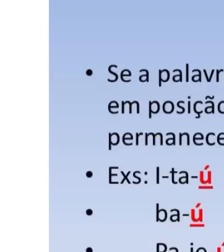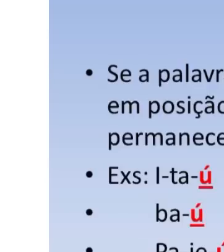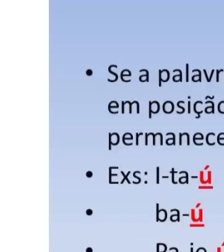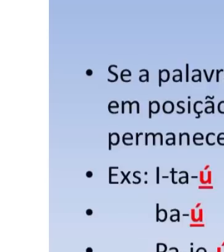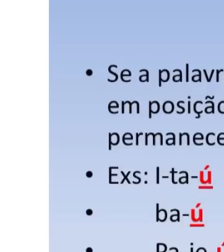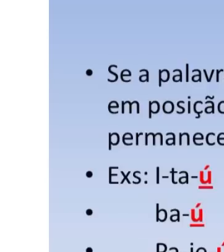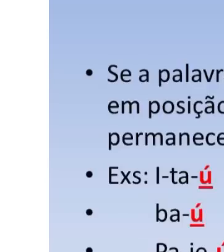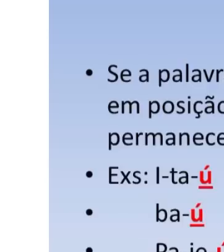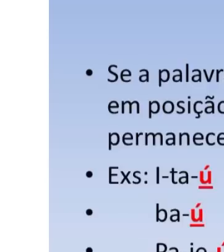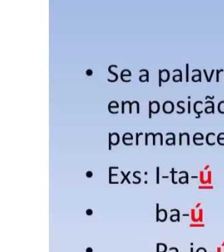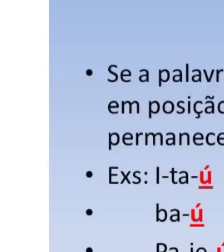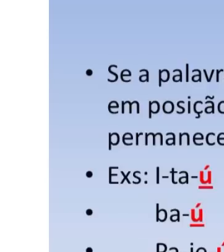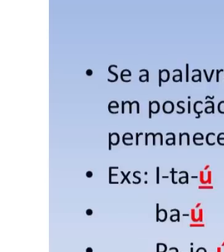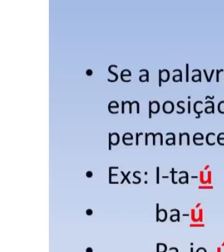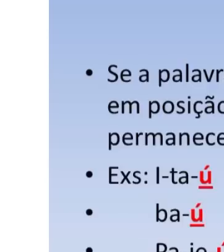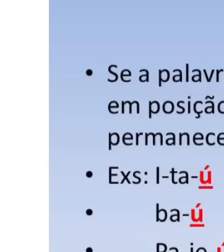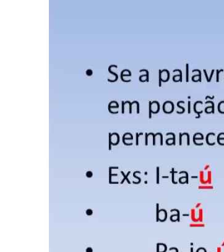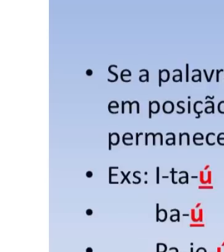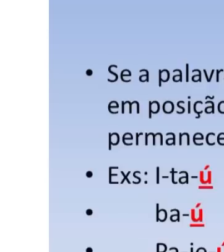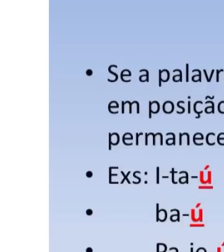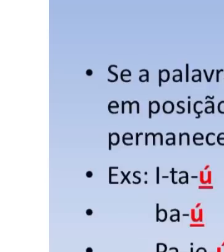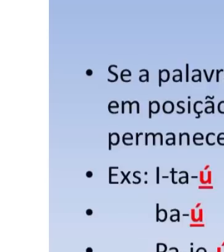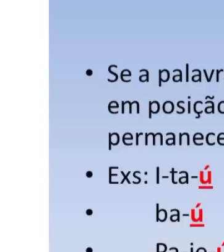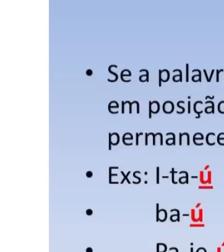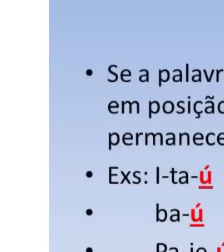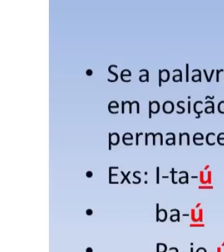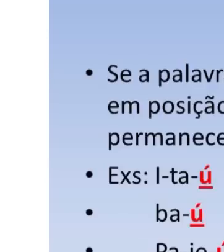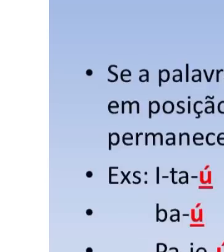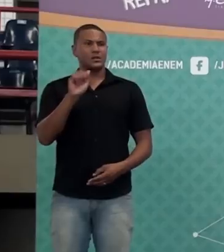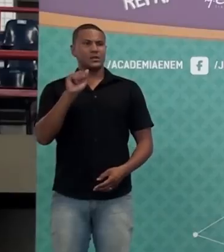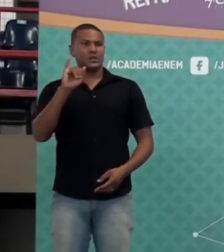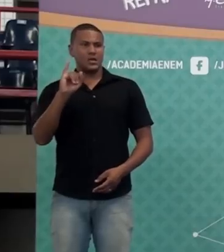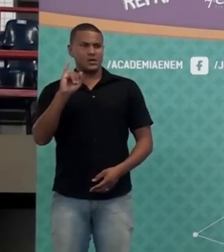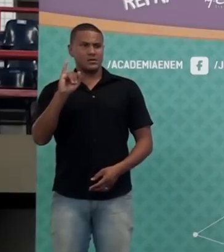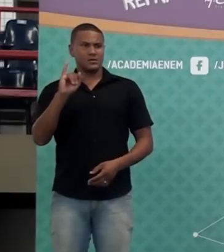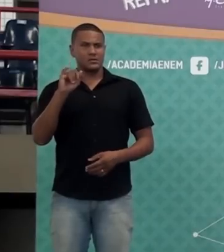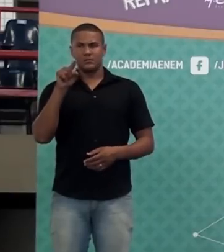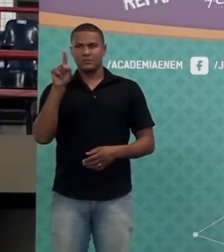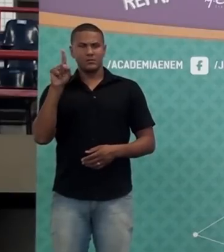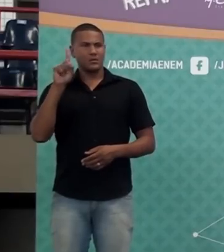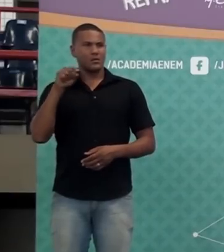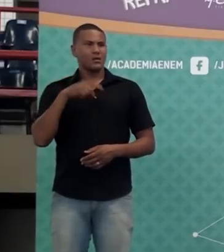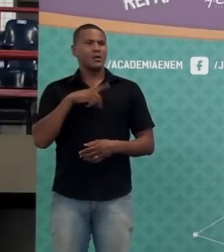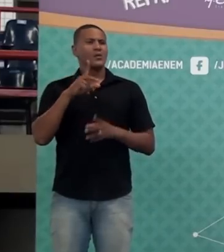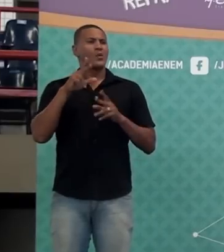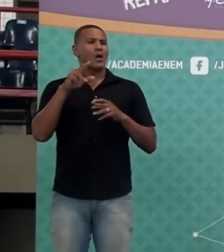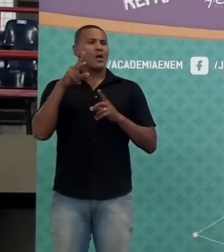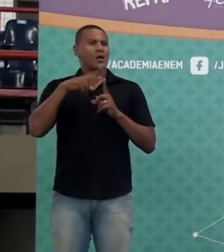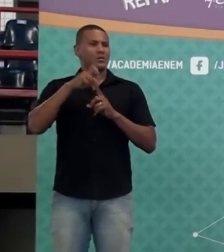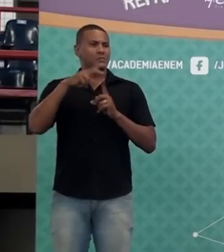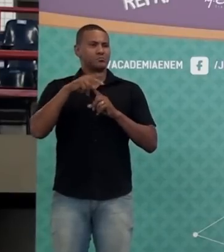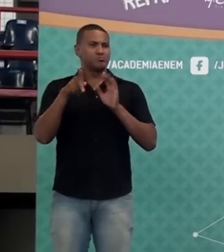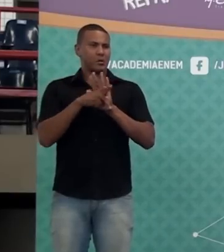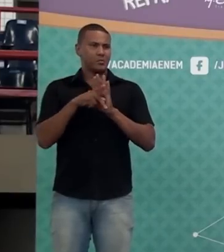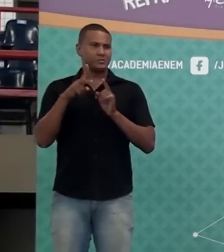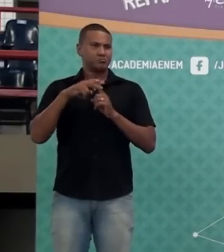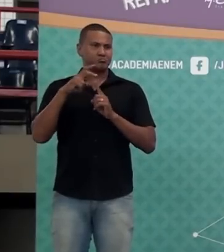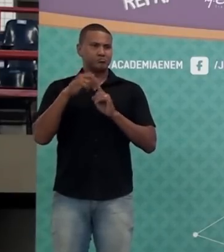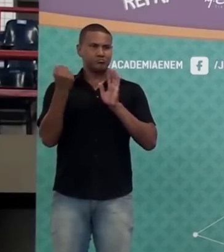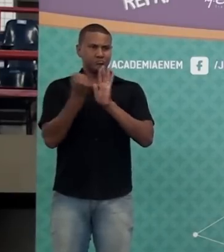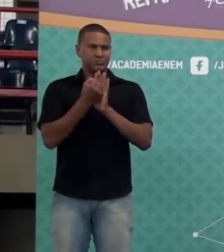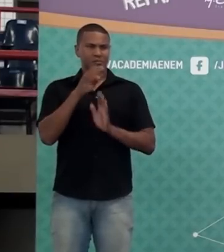tem acento. Itaí, que até pouco tempo era uma marca de Guaraná, Guaraná Taí, tem acento.